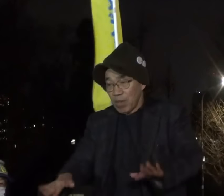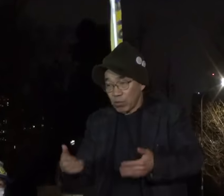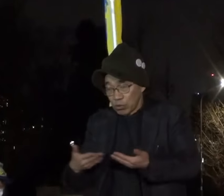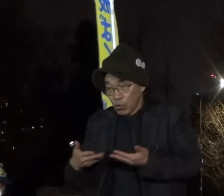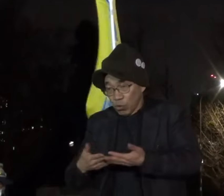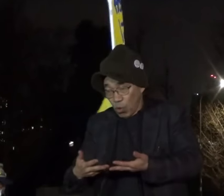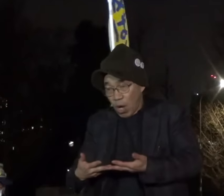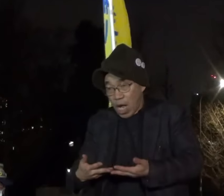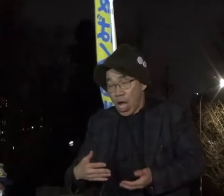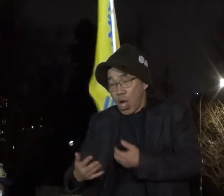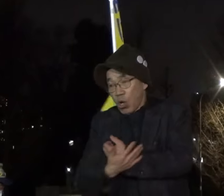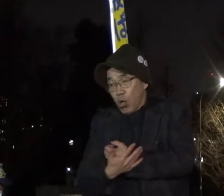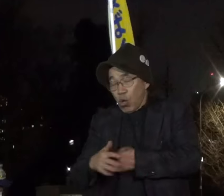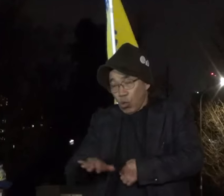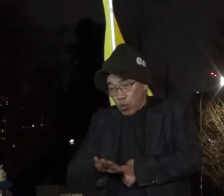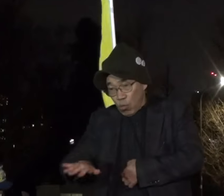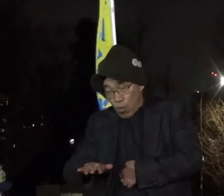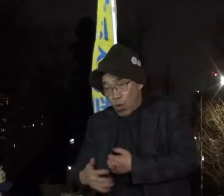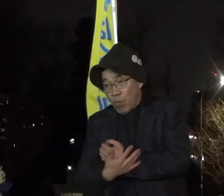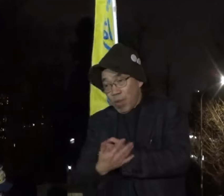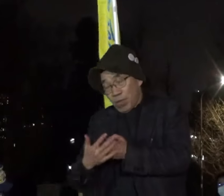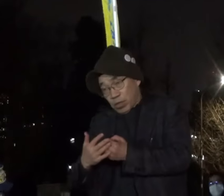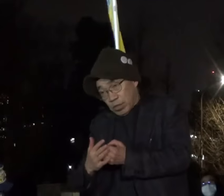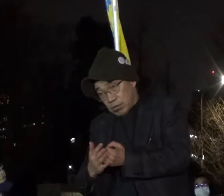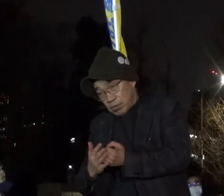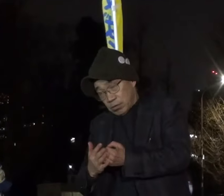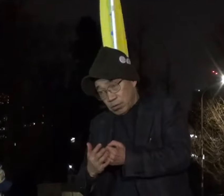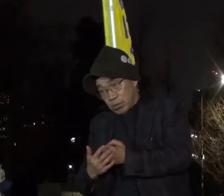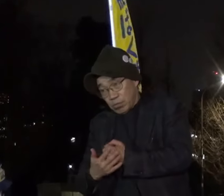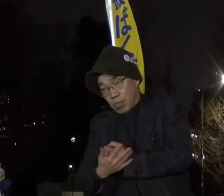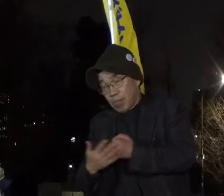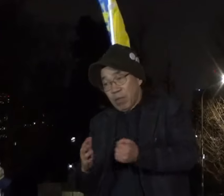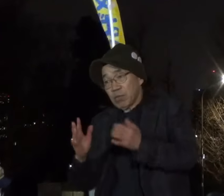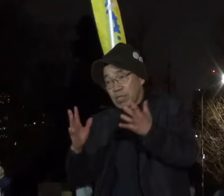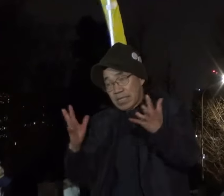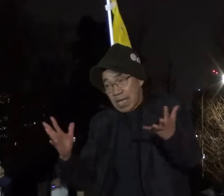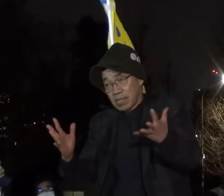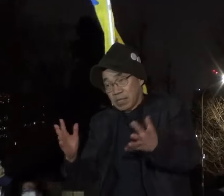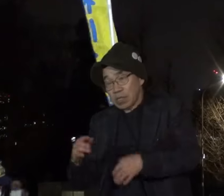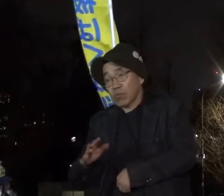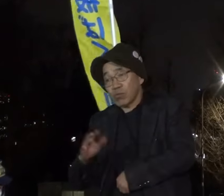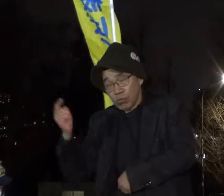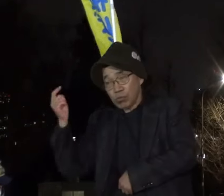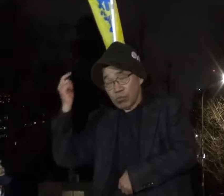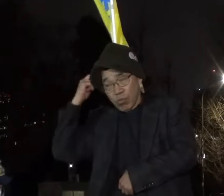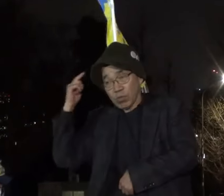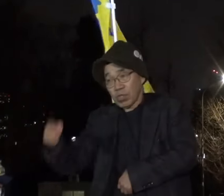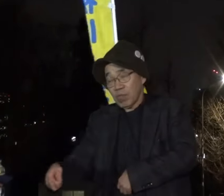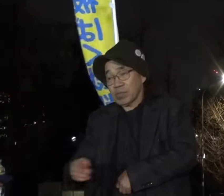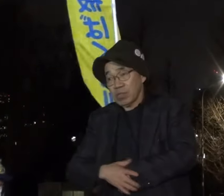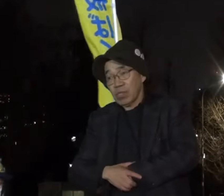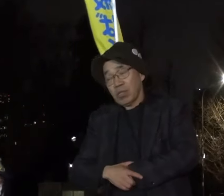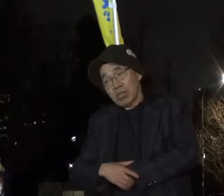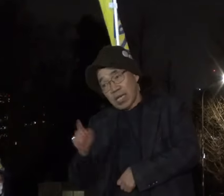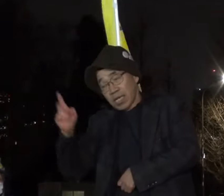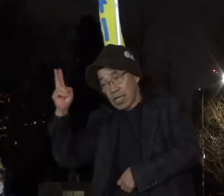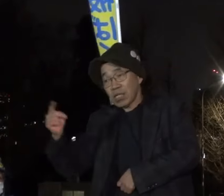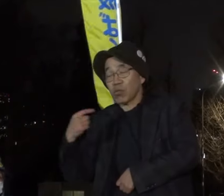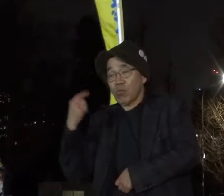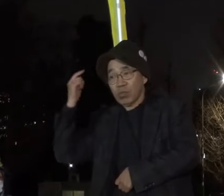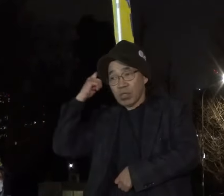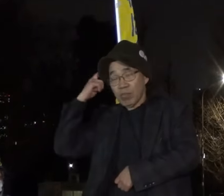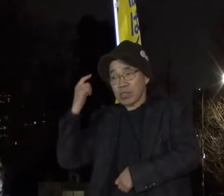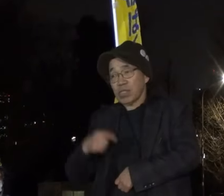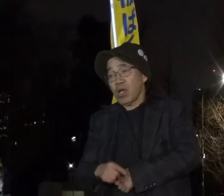子どもたちを守っているんだろうかという疑問があるんではないかと思っています。話は全く変わりますが、そこ